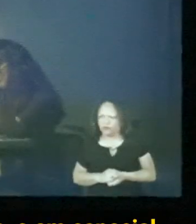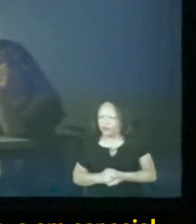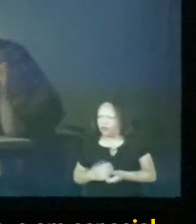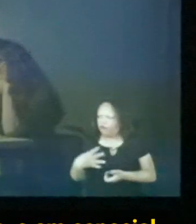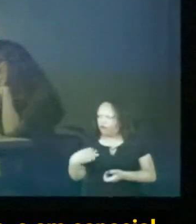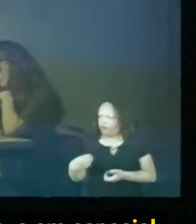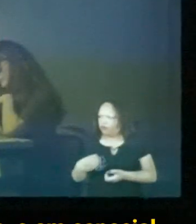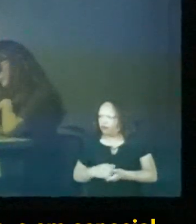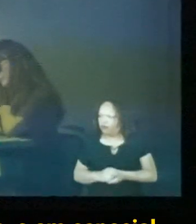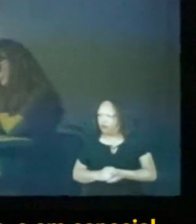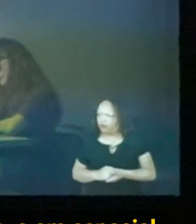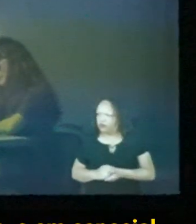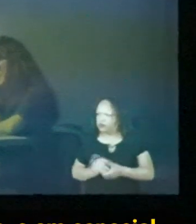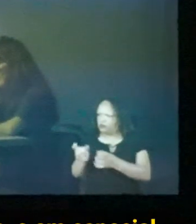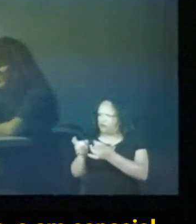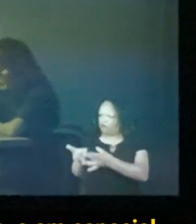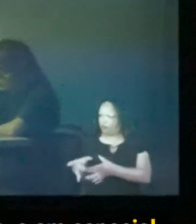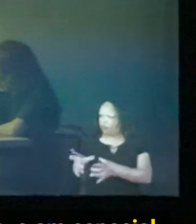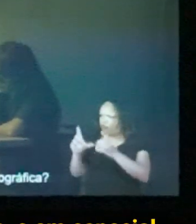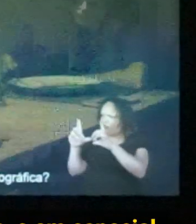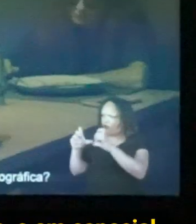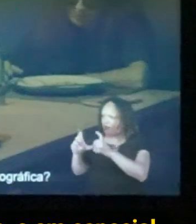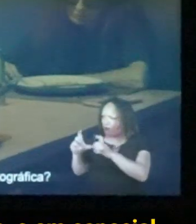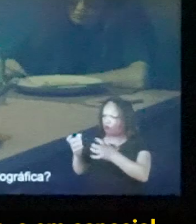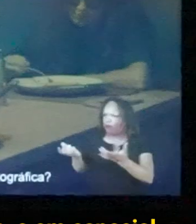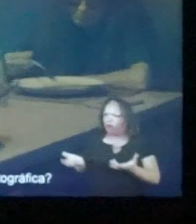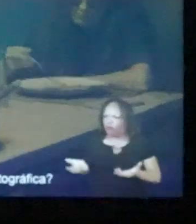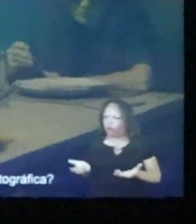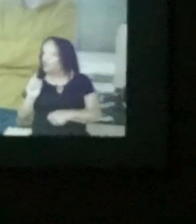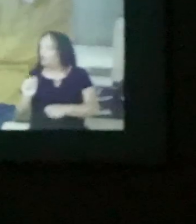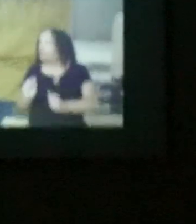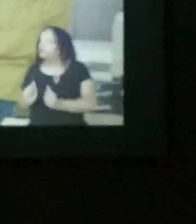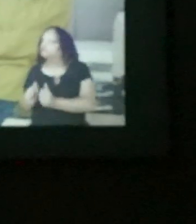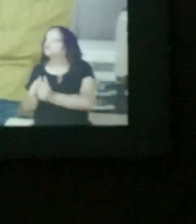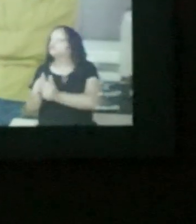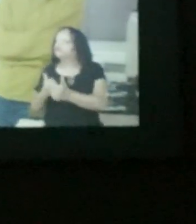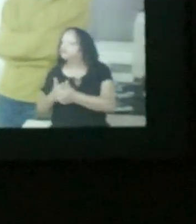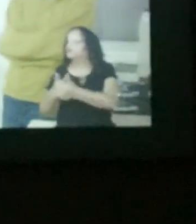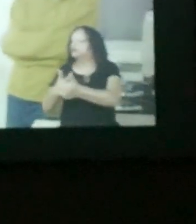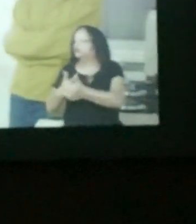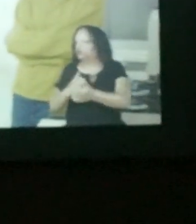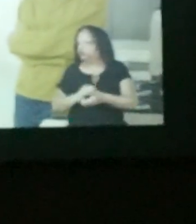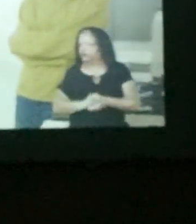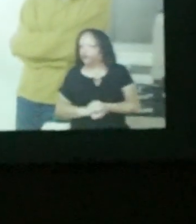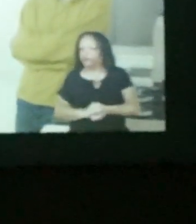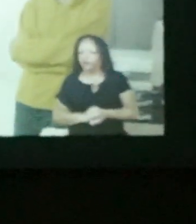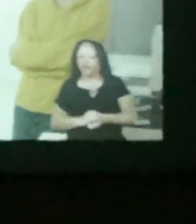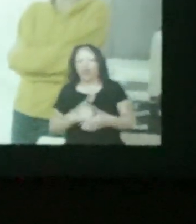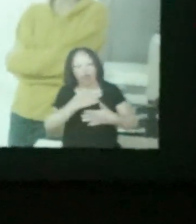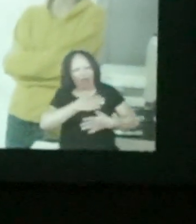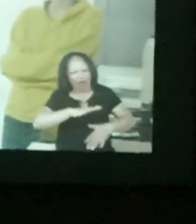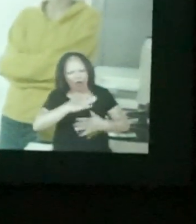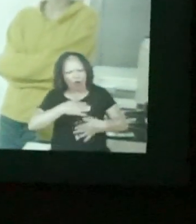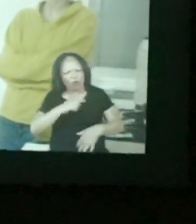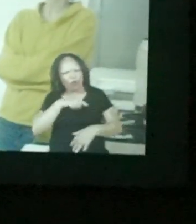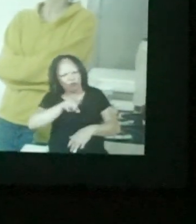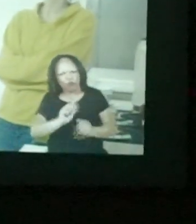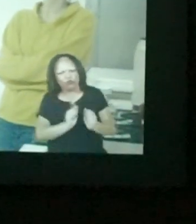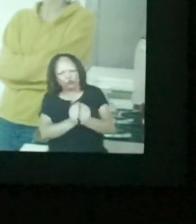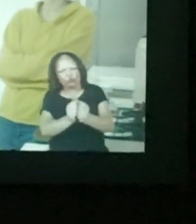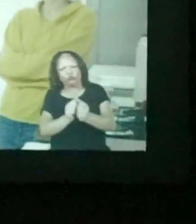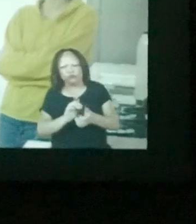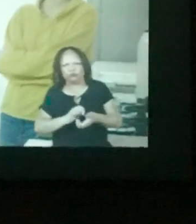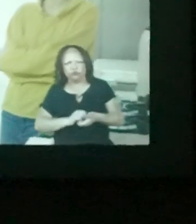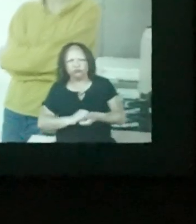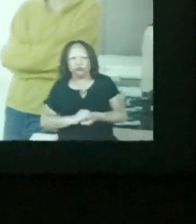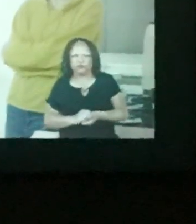especial, a doença ocular da tireoide. Eu preciso de acompanhante, vem comigo, vem. Calma, pai,